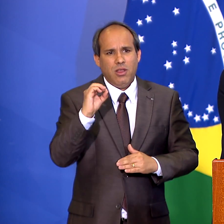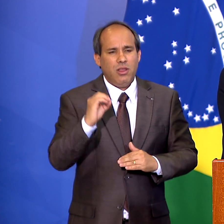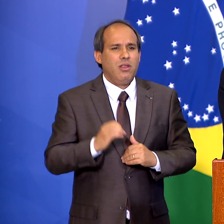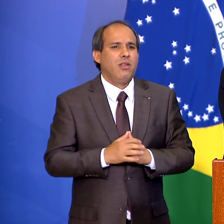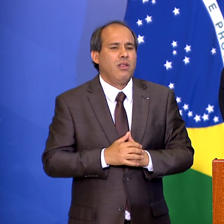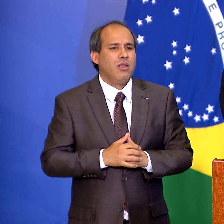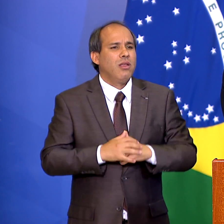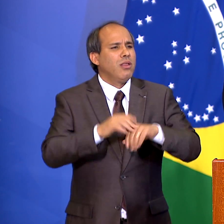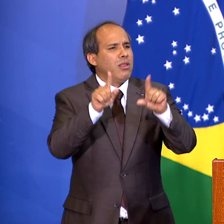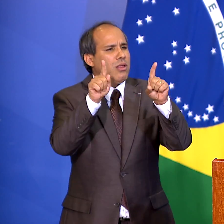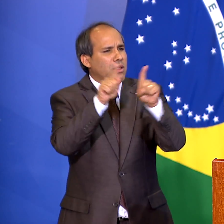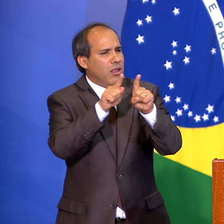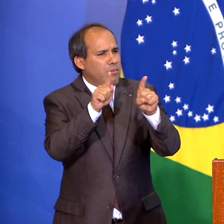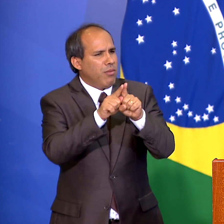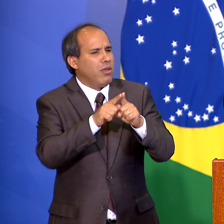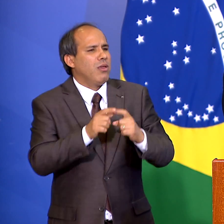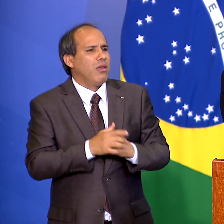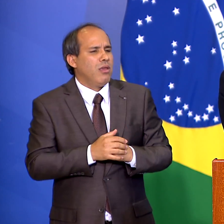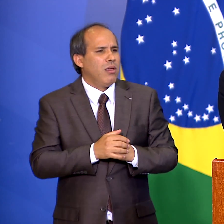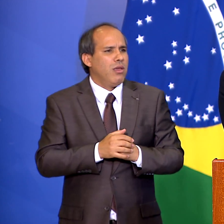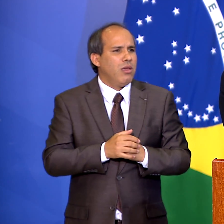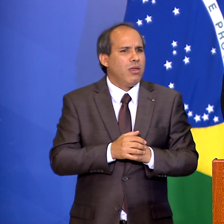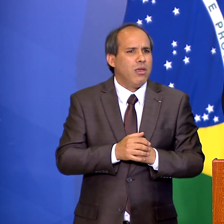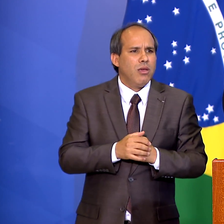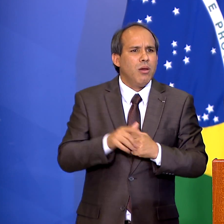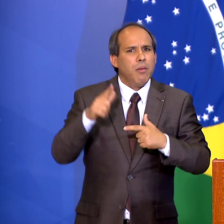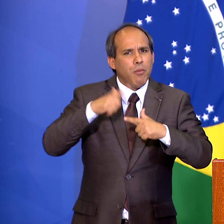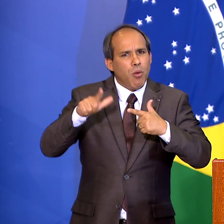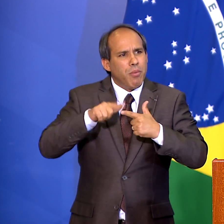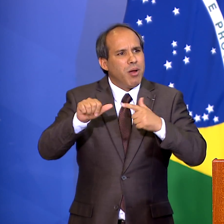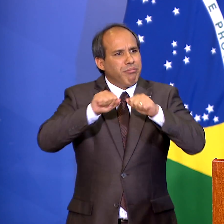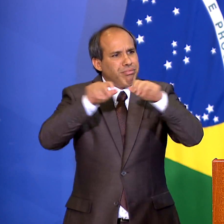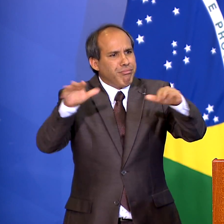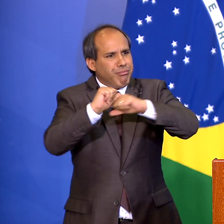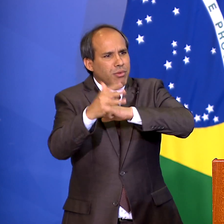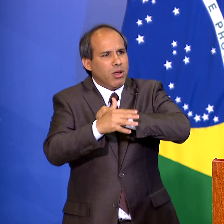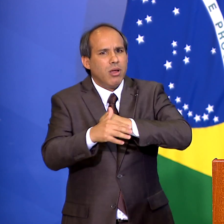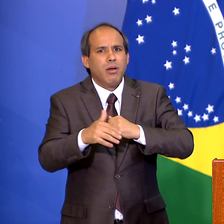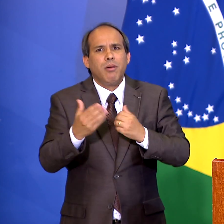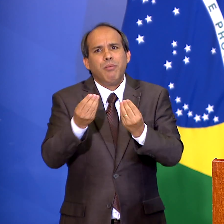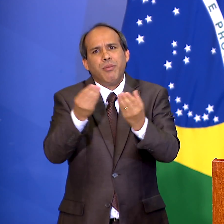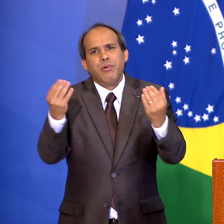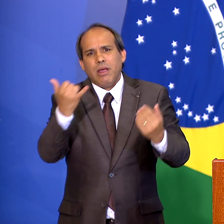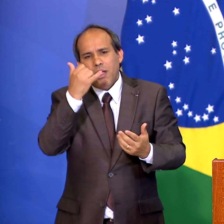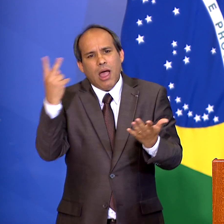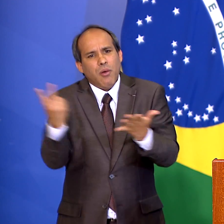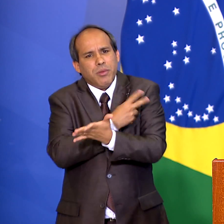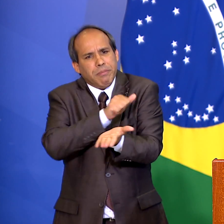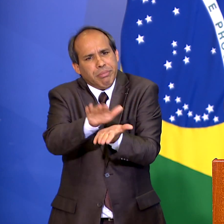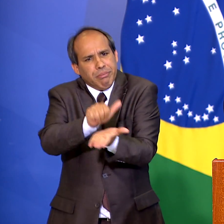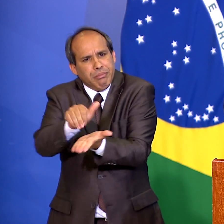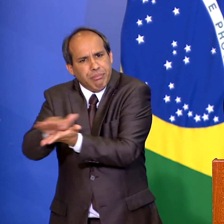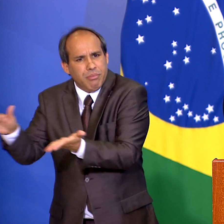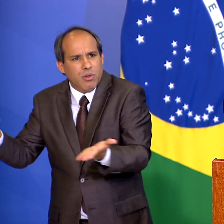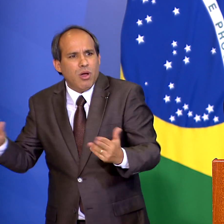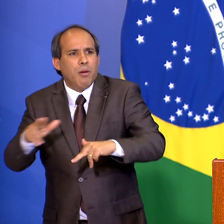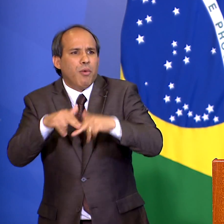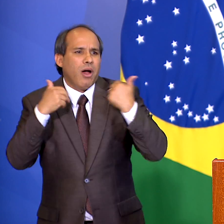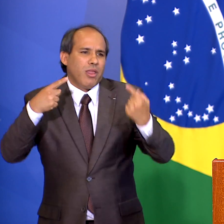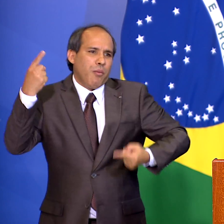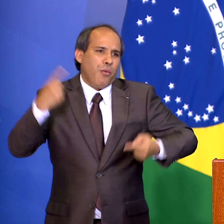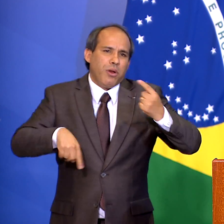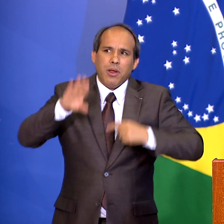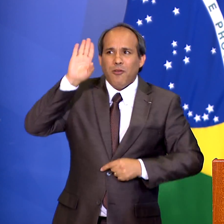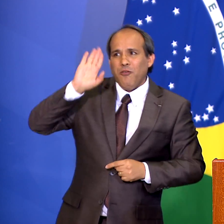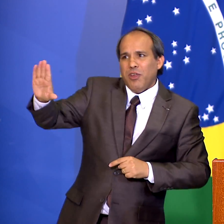Também deram azar na questão da pandemia, onde empregos foram destruídos por aquela política do fica em casa, a economia a gente